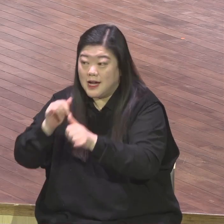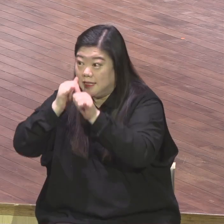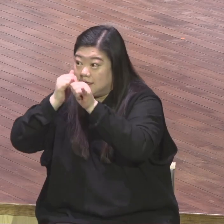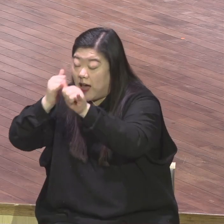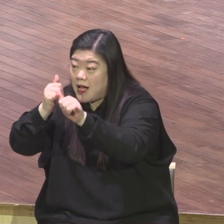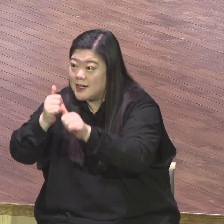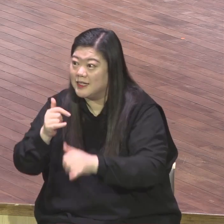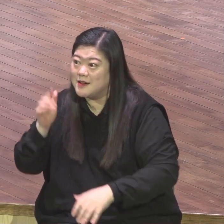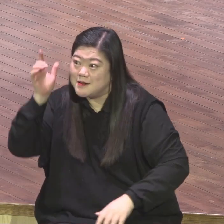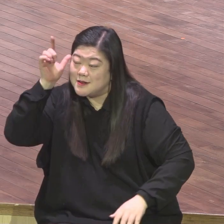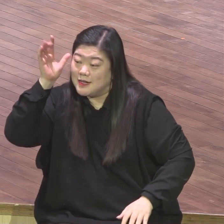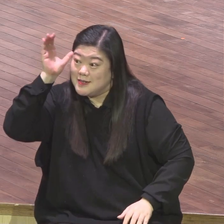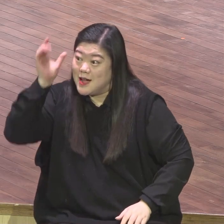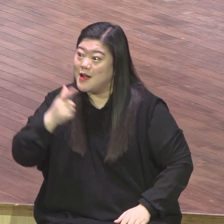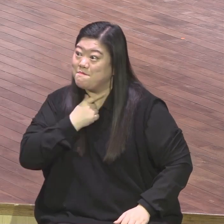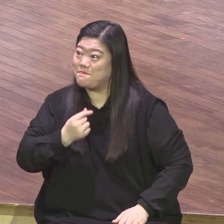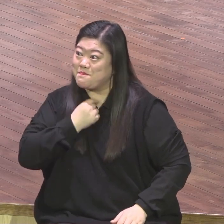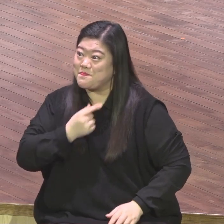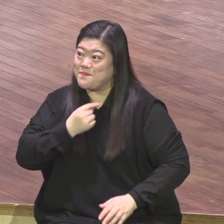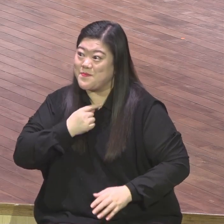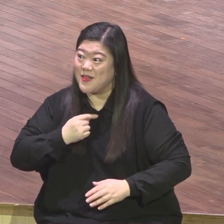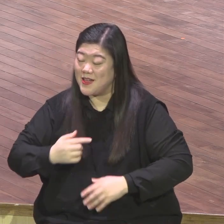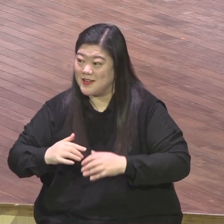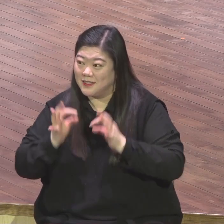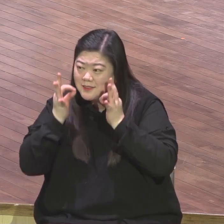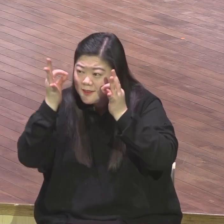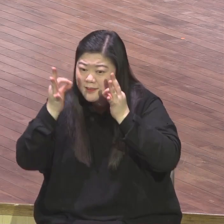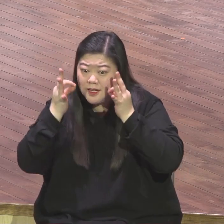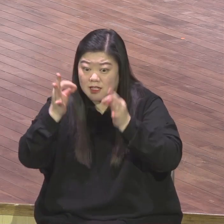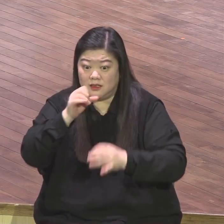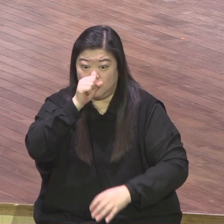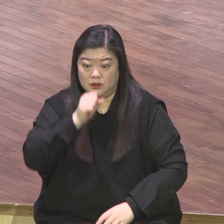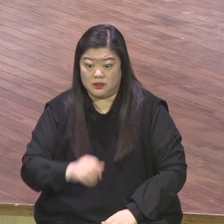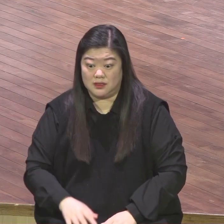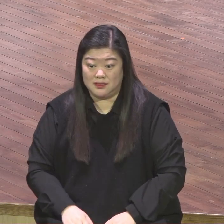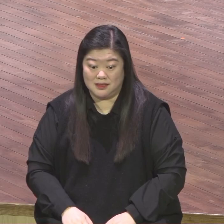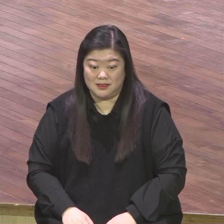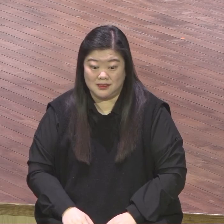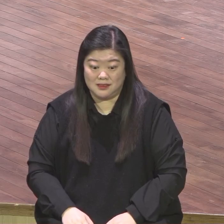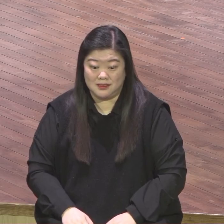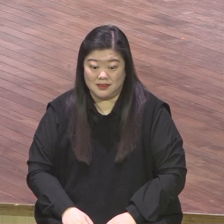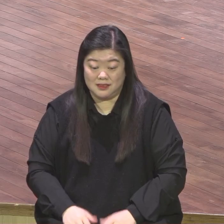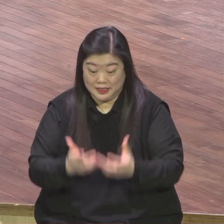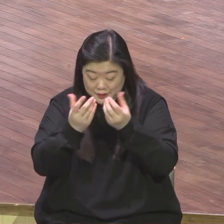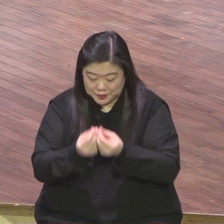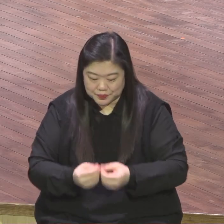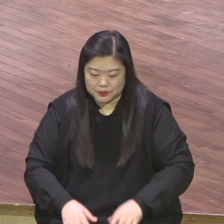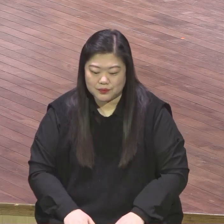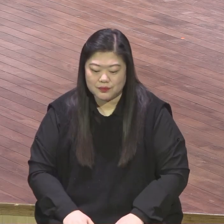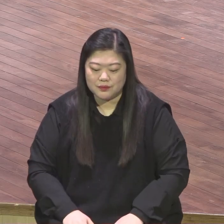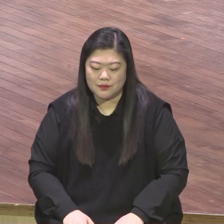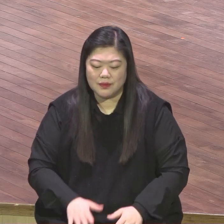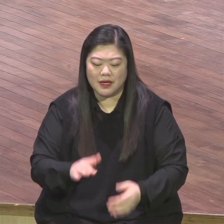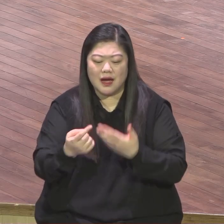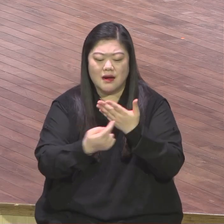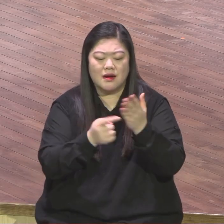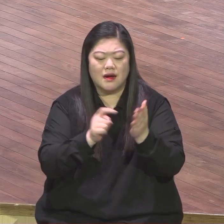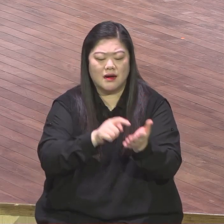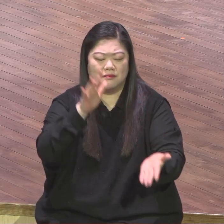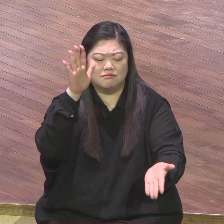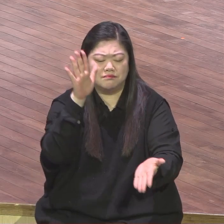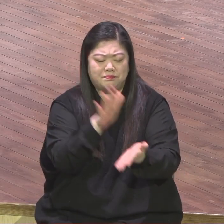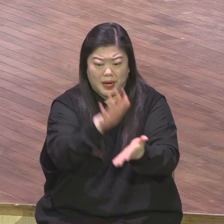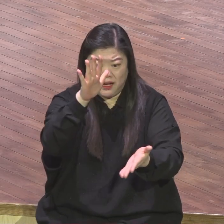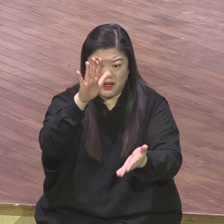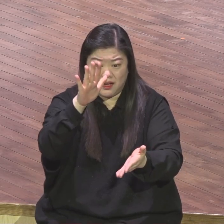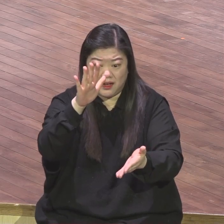바울처럼. 아멘. 달려가느라 상 받아야지. 이런 말이 있습니다. 움직이지 않는 열정은 단지 뜨거운